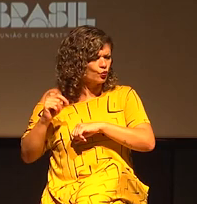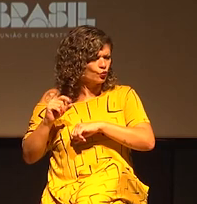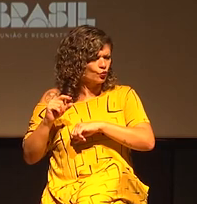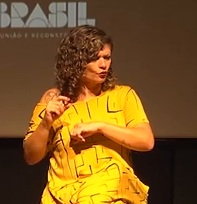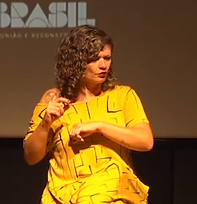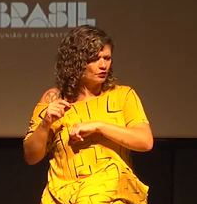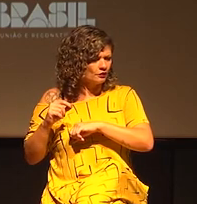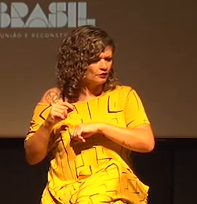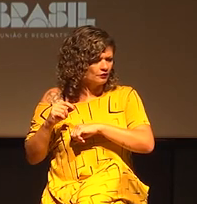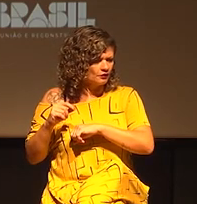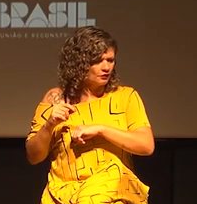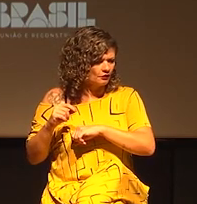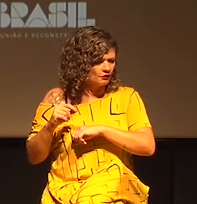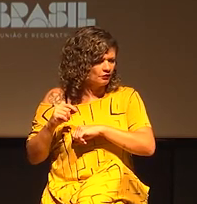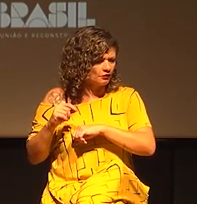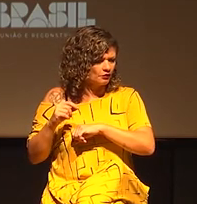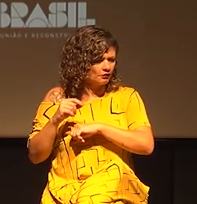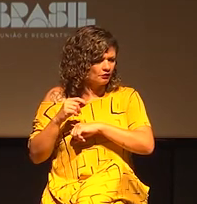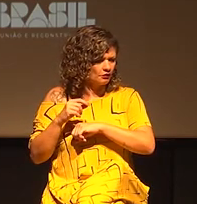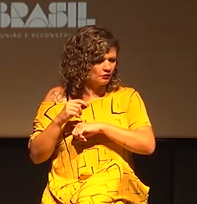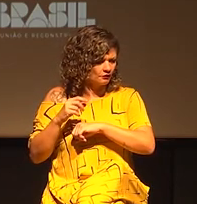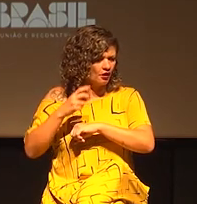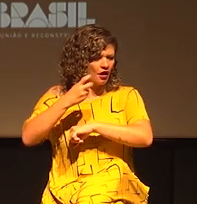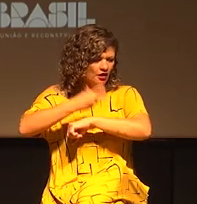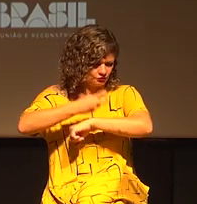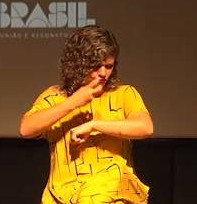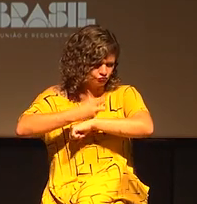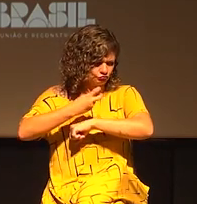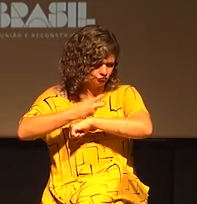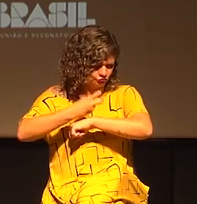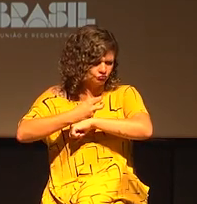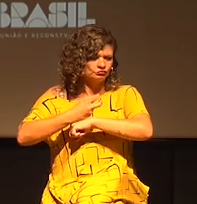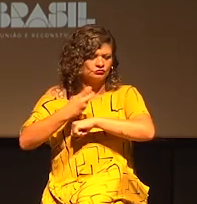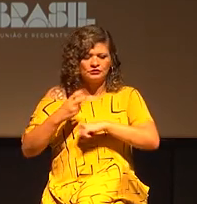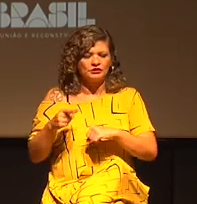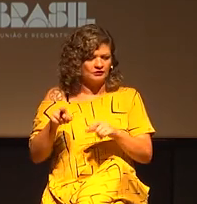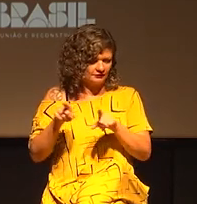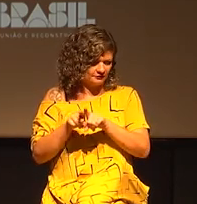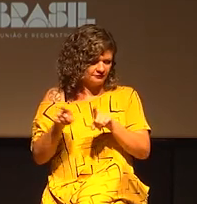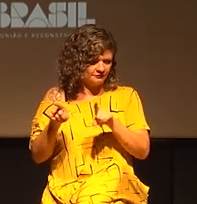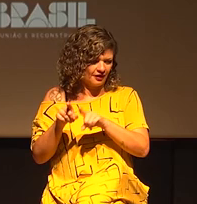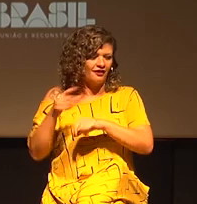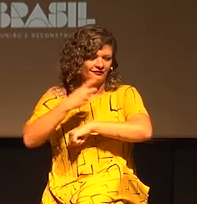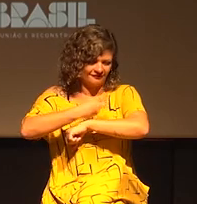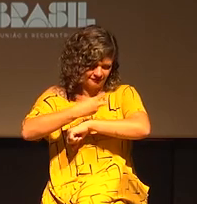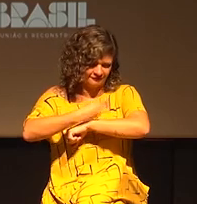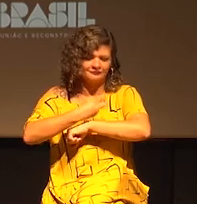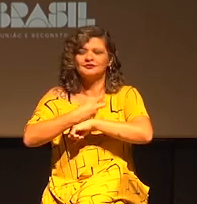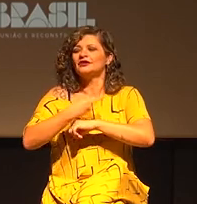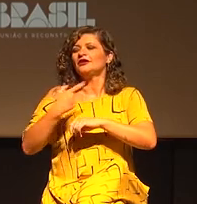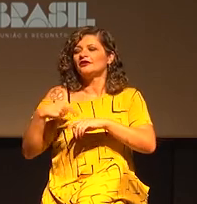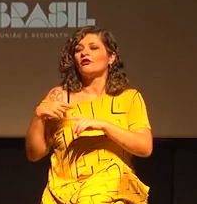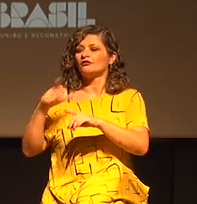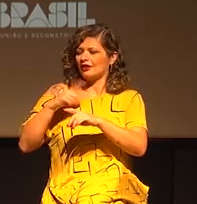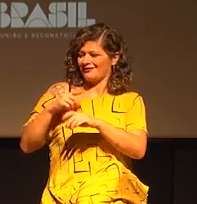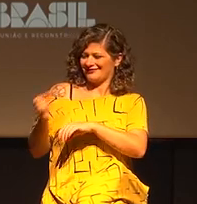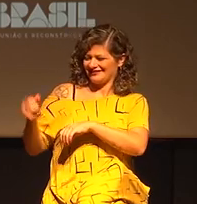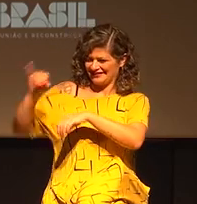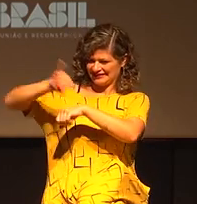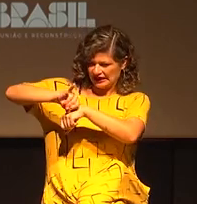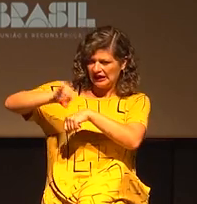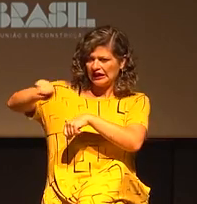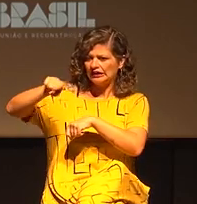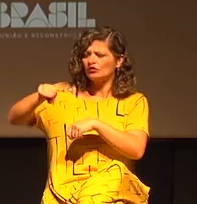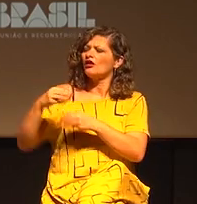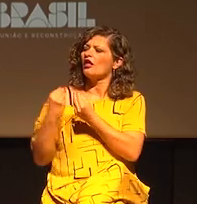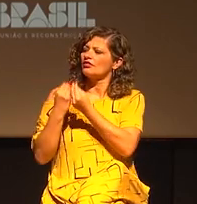eh que também também comem ali e na quebrada também porque às vezes tem essa distinção não no centro a gente entrega a marmita pra população